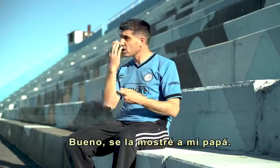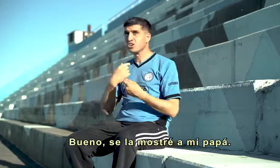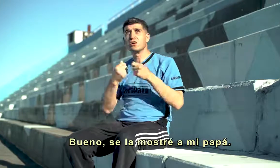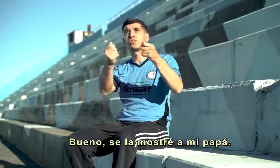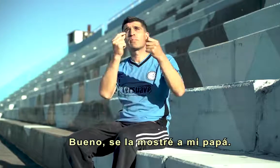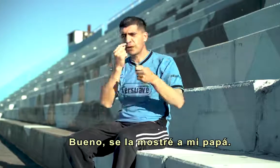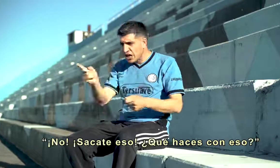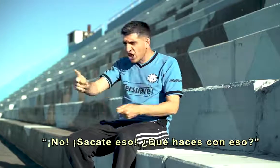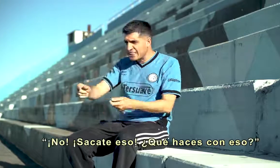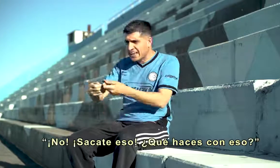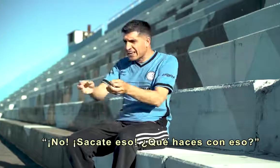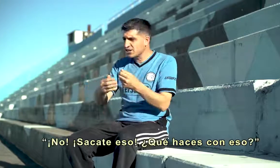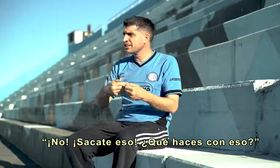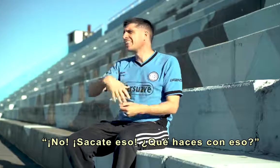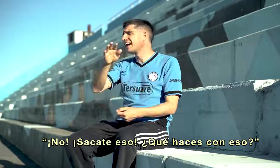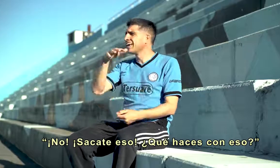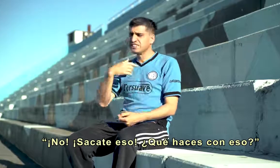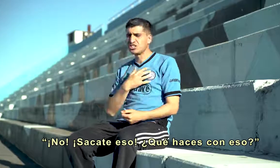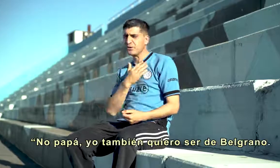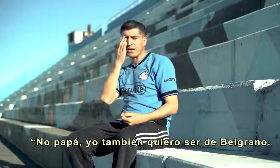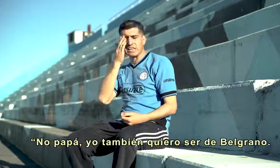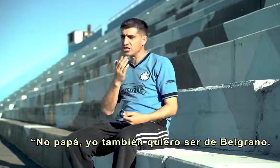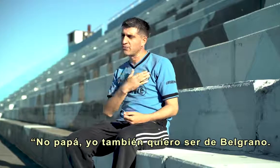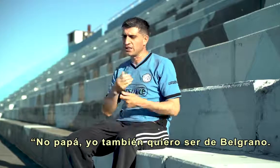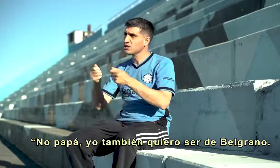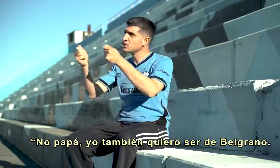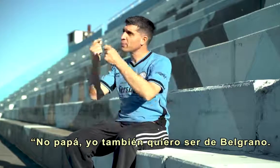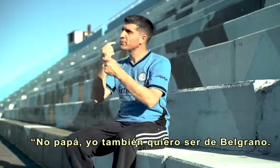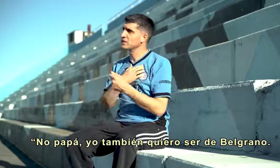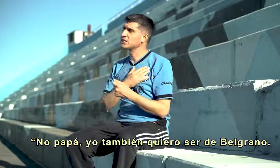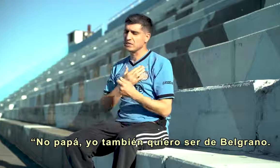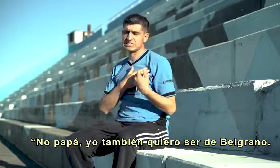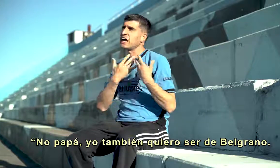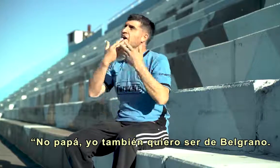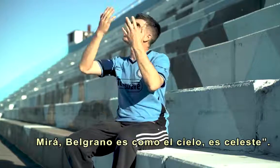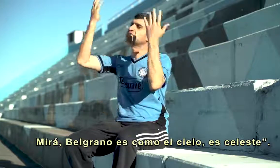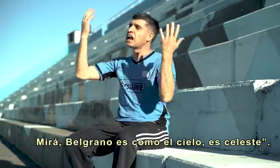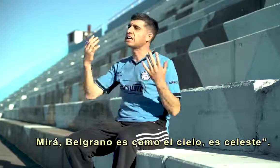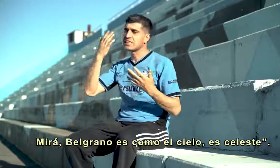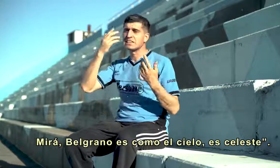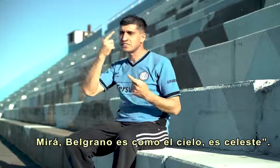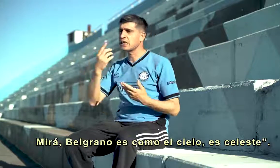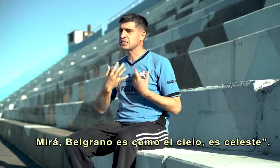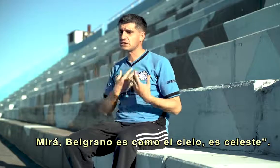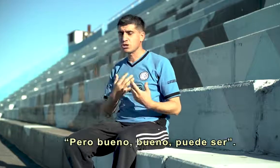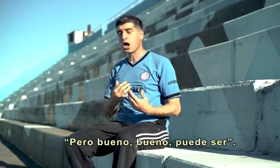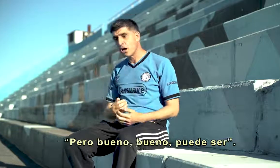mi papá. No, sacate eso, ¿qué haces con eso? No, papá, yo también quiero ser de Belgrano. Mirá, el Belgrano es como el cielo, es celeste. Pero